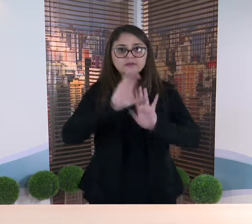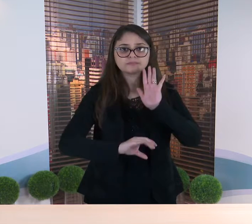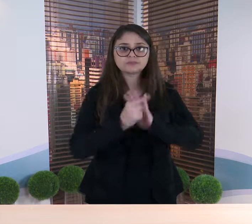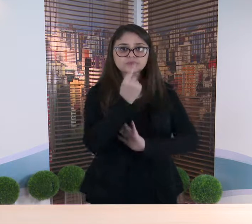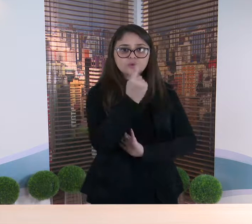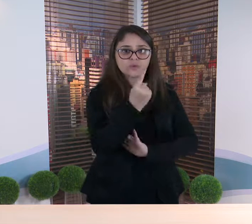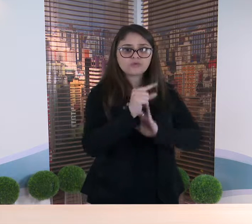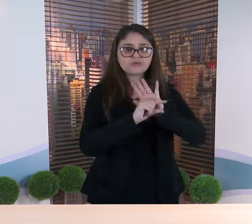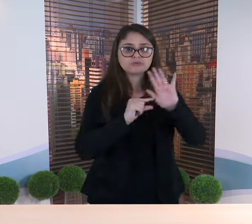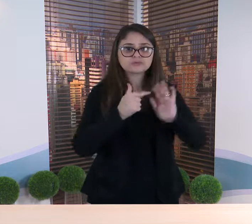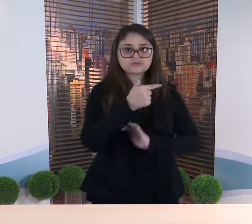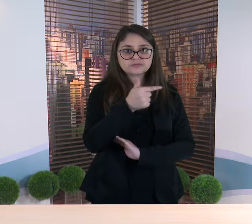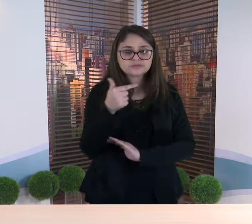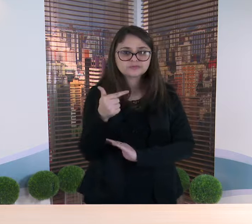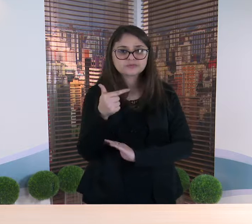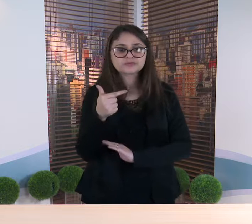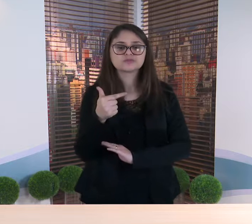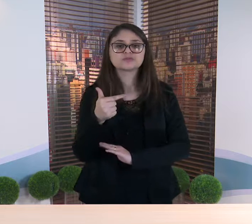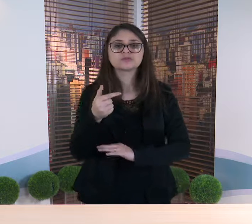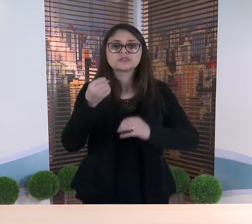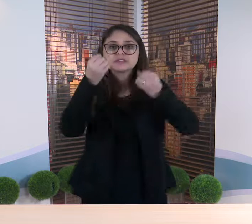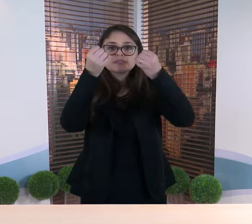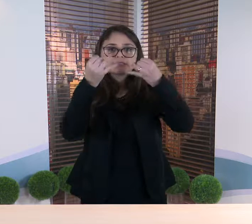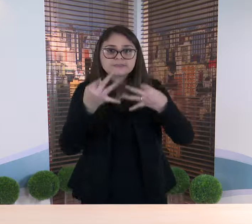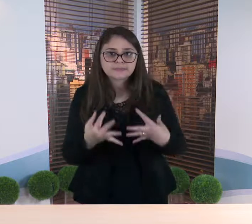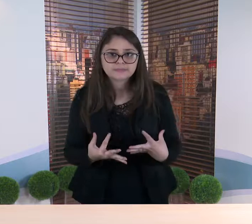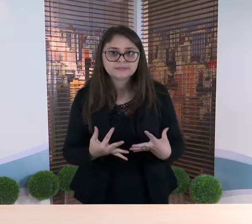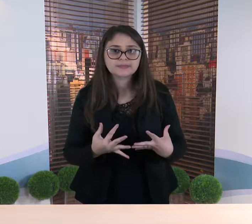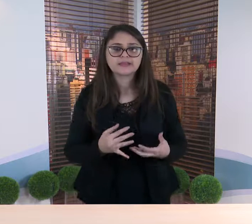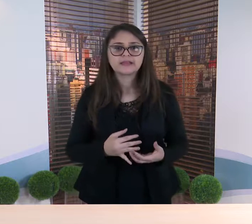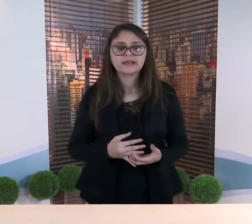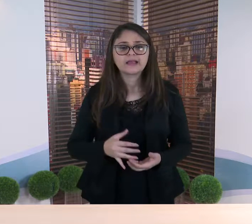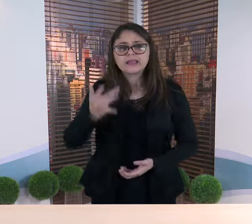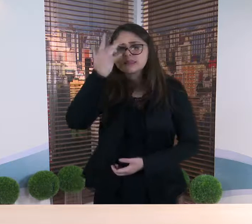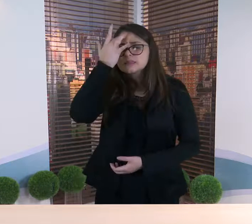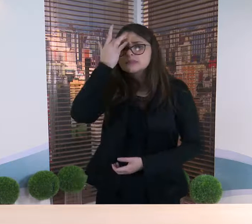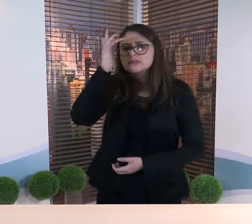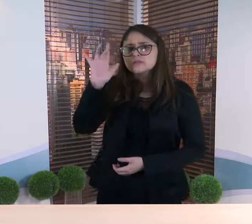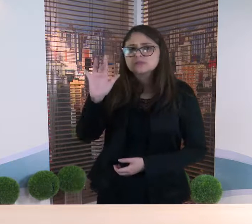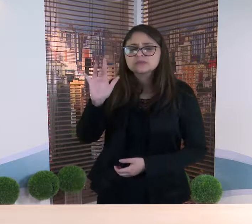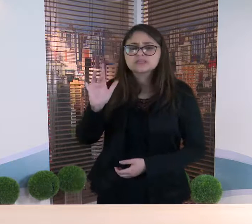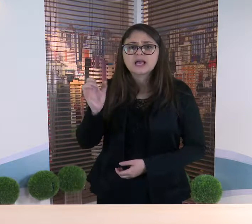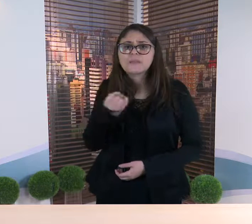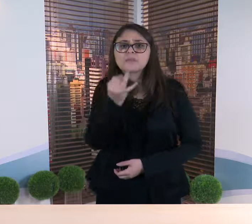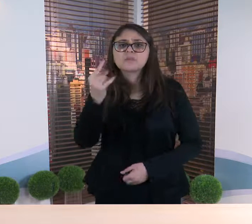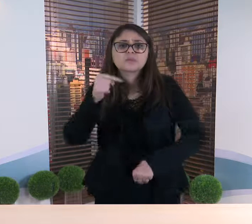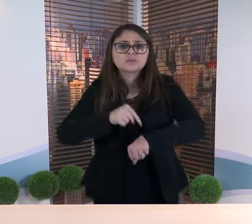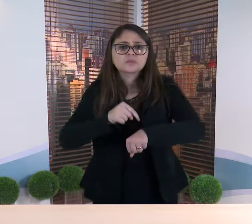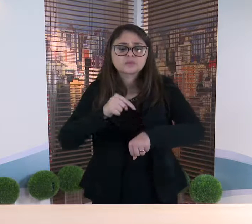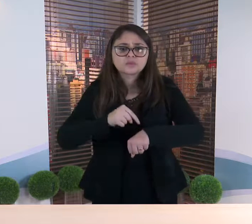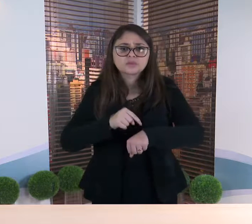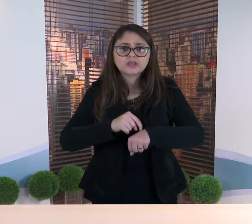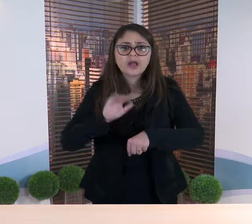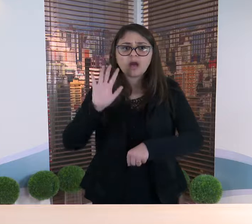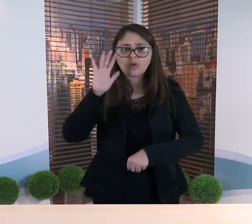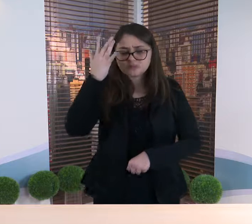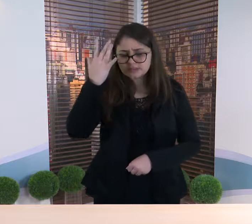22. Não é possível precisar quanto tempo levou entre as trágicas notícias e a resposta de